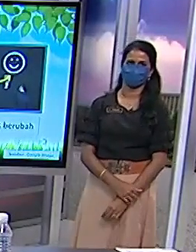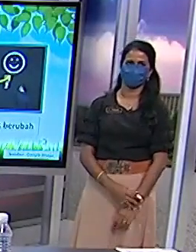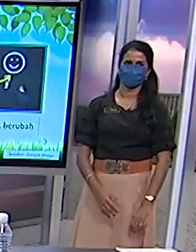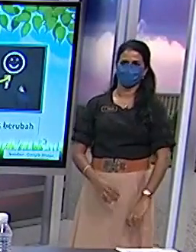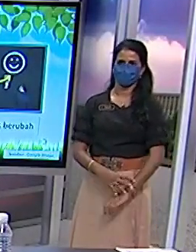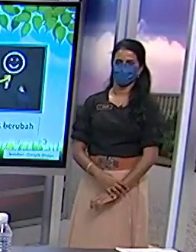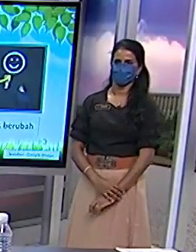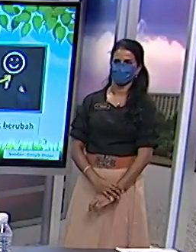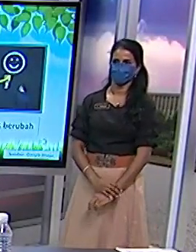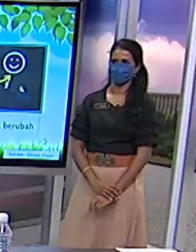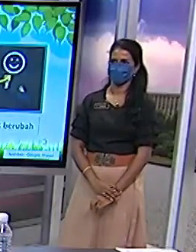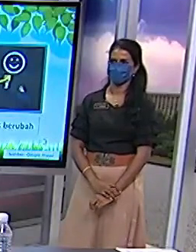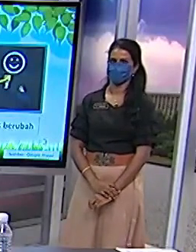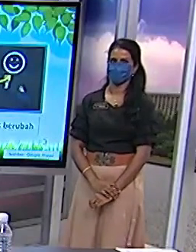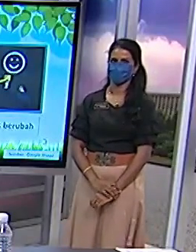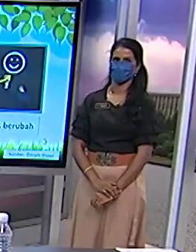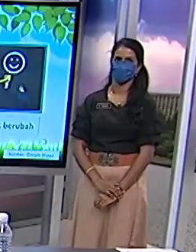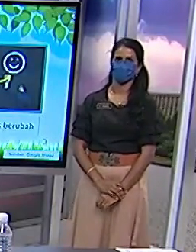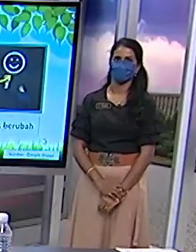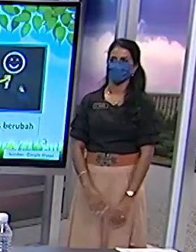dalam Teras Didik TV KPM. Jangan ke mana-mana.